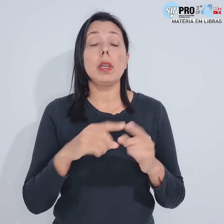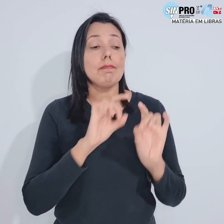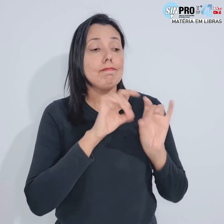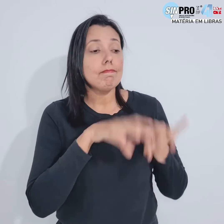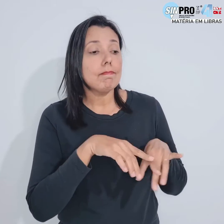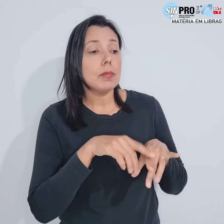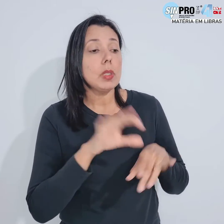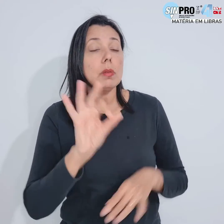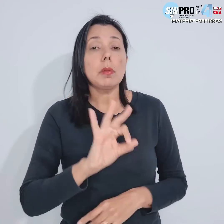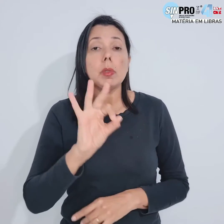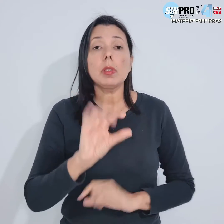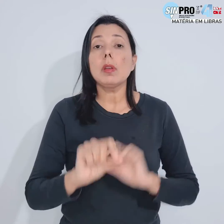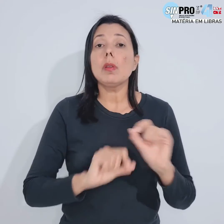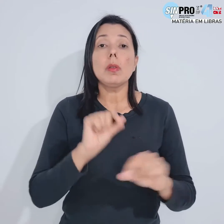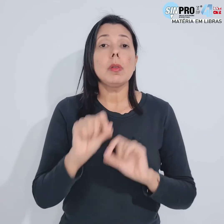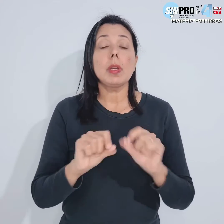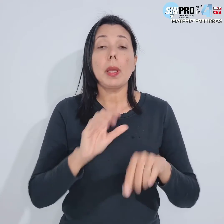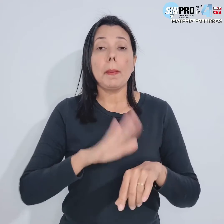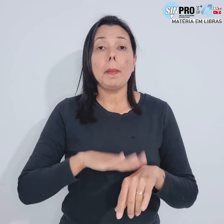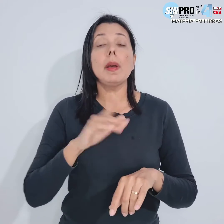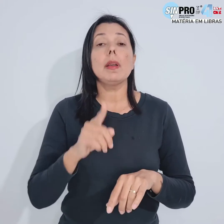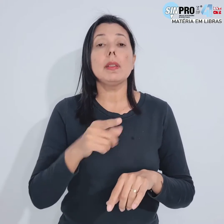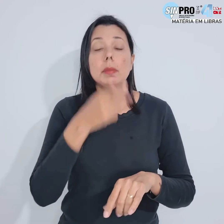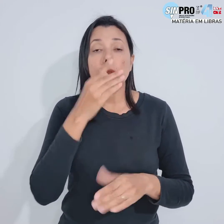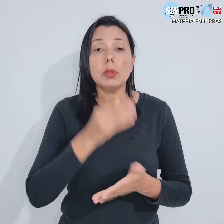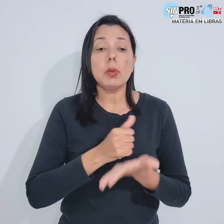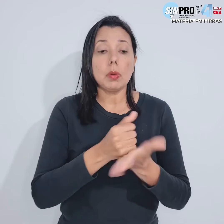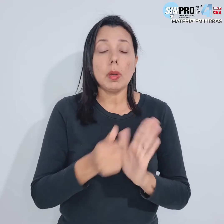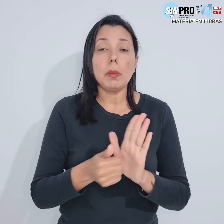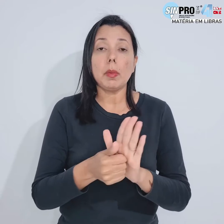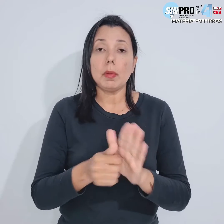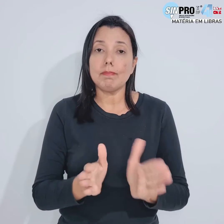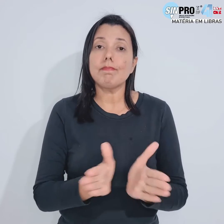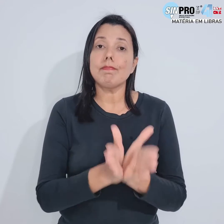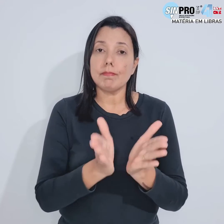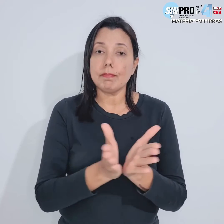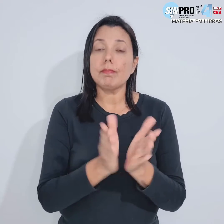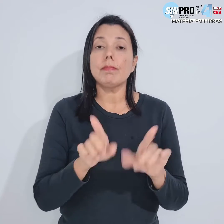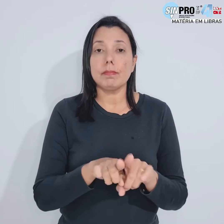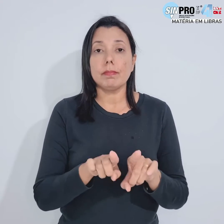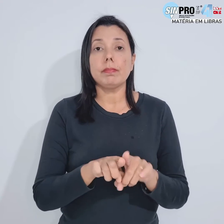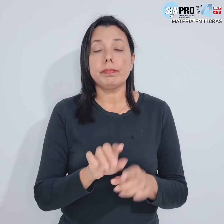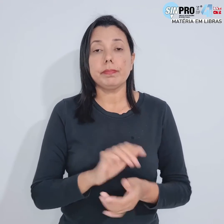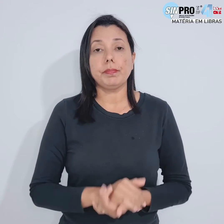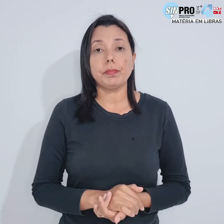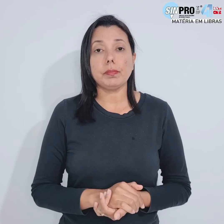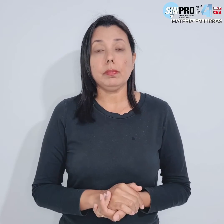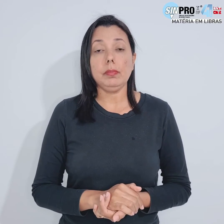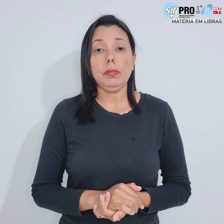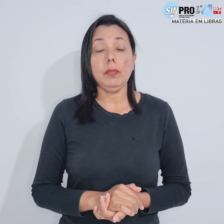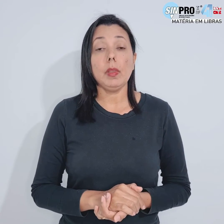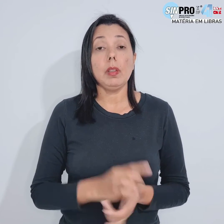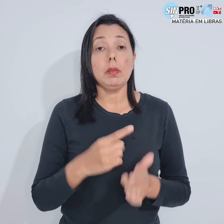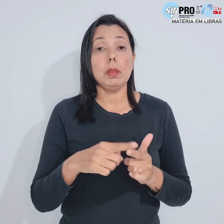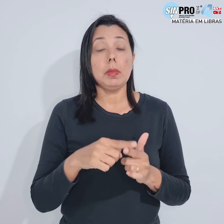penaliza proporcionalmente mais os contribuintes mais pobres. A dívida pública